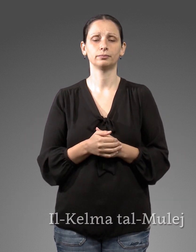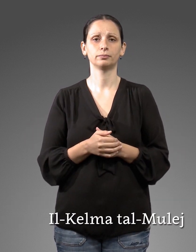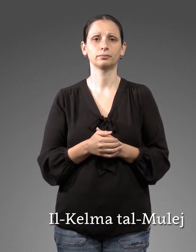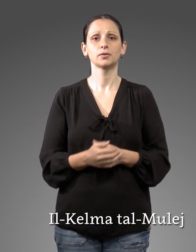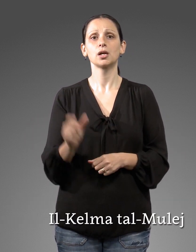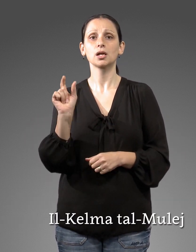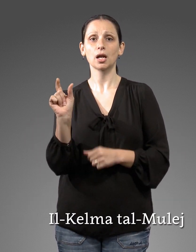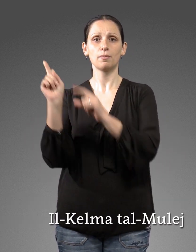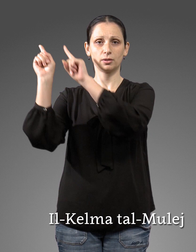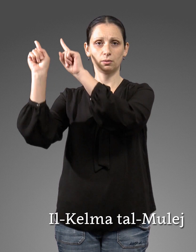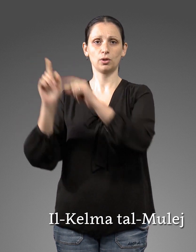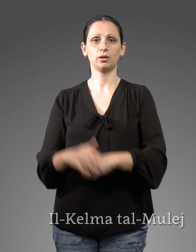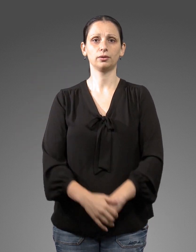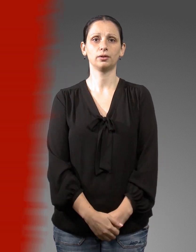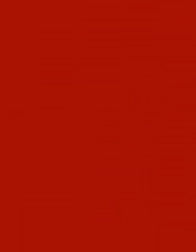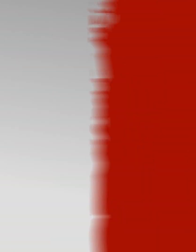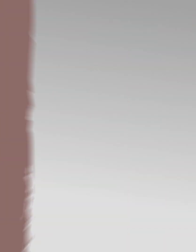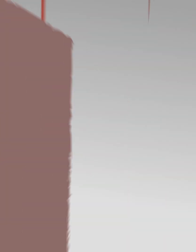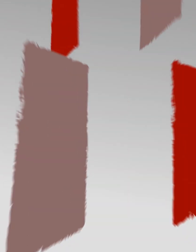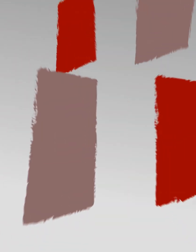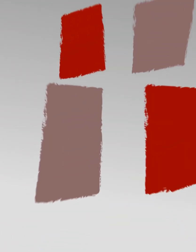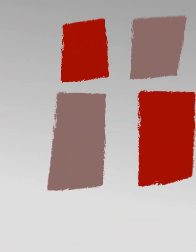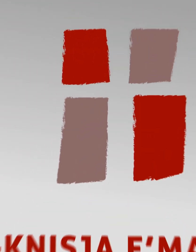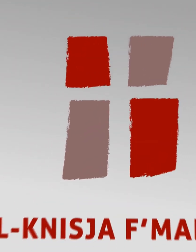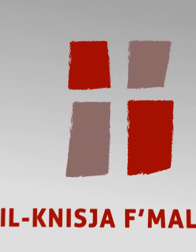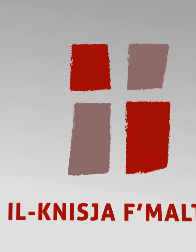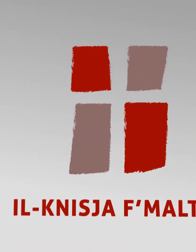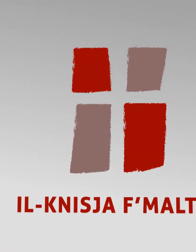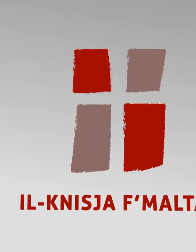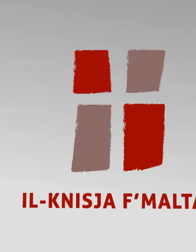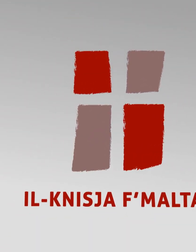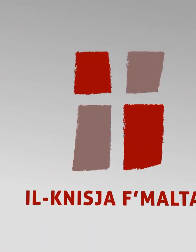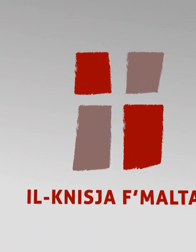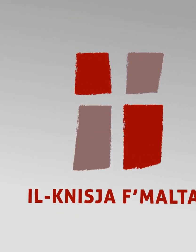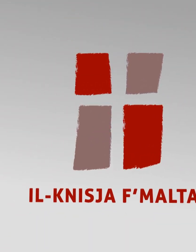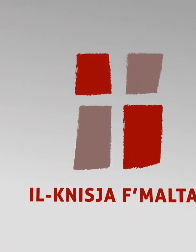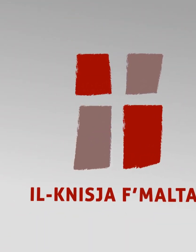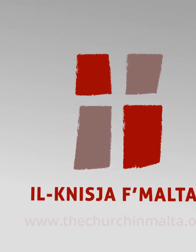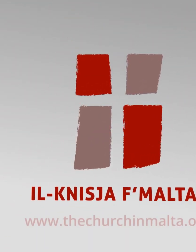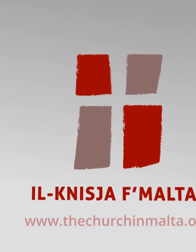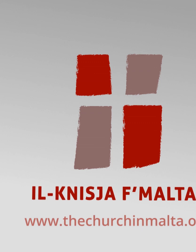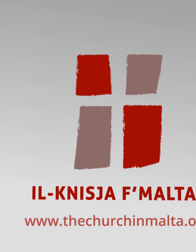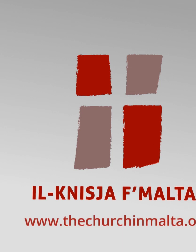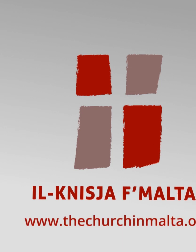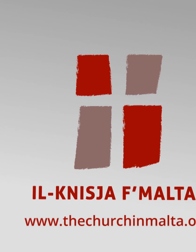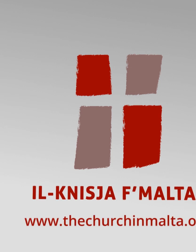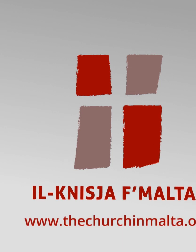Hukamat al-mulay U bħafna tu